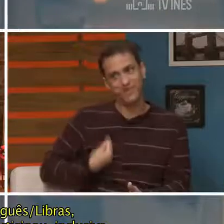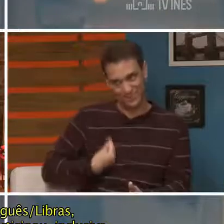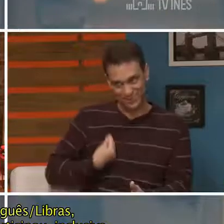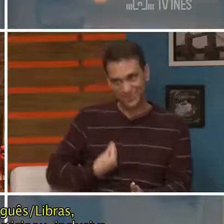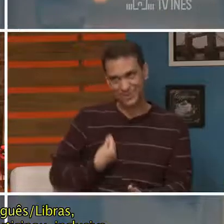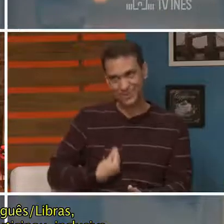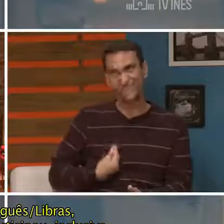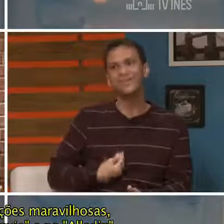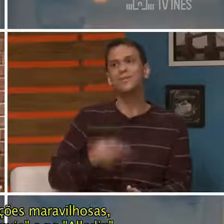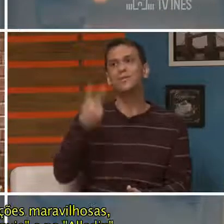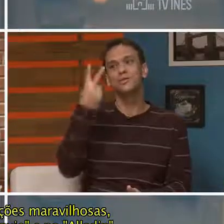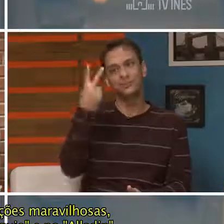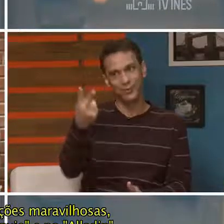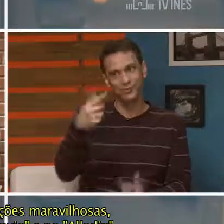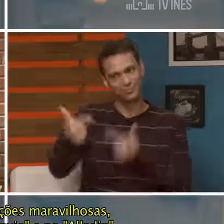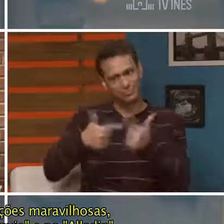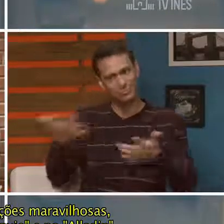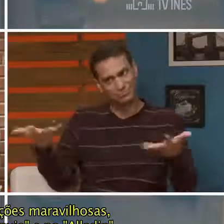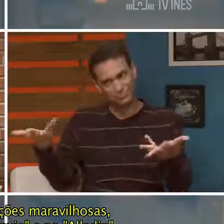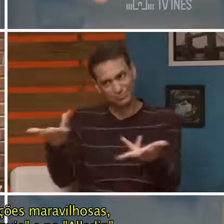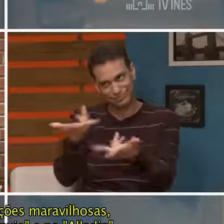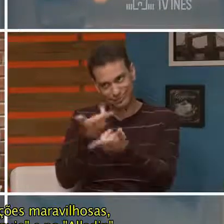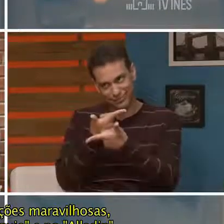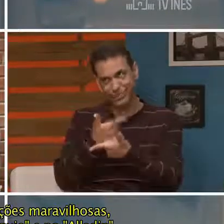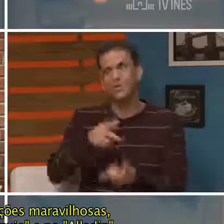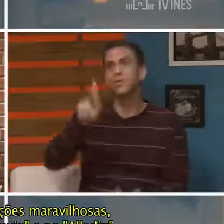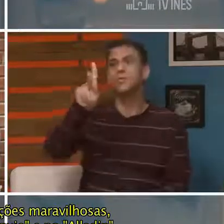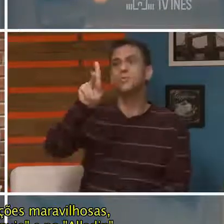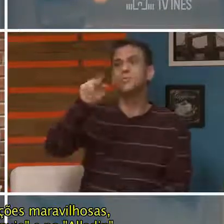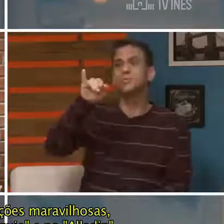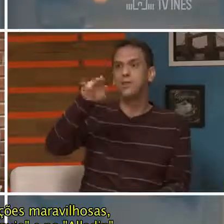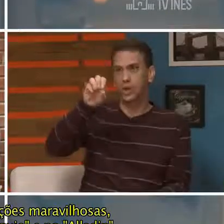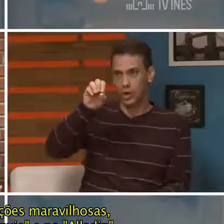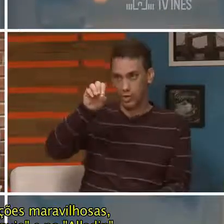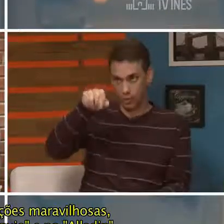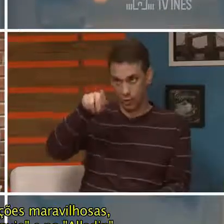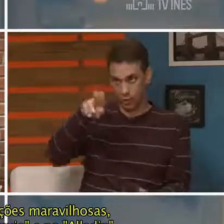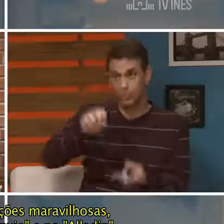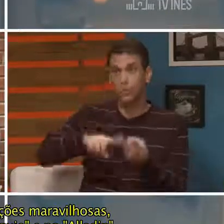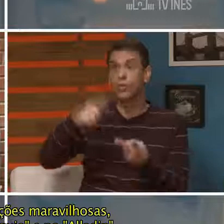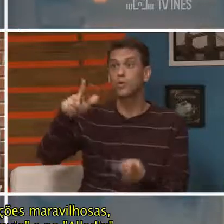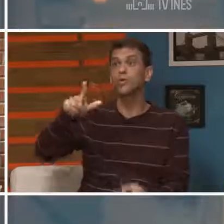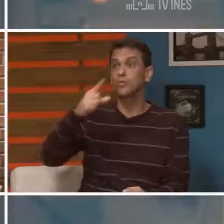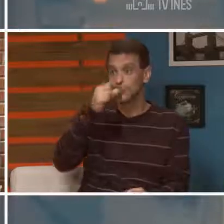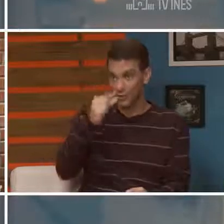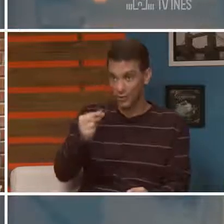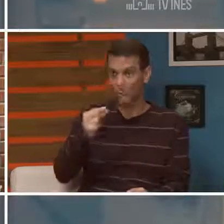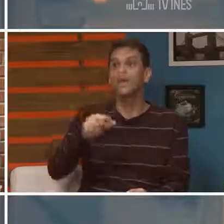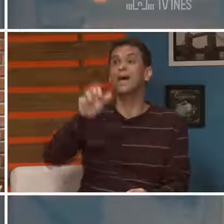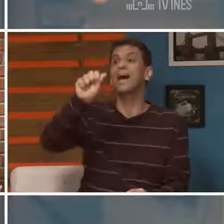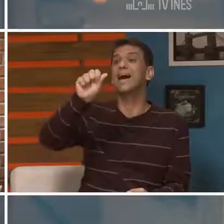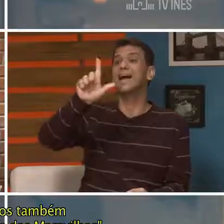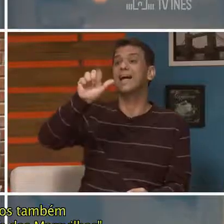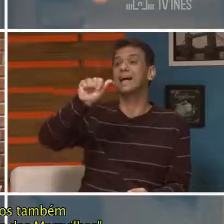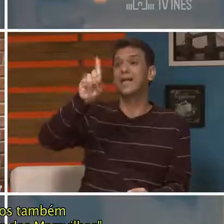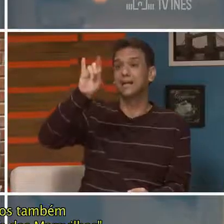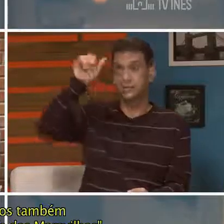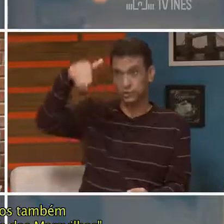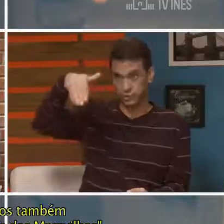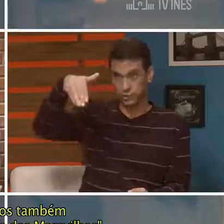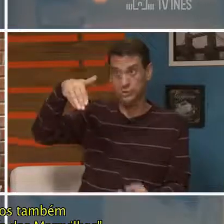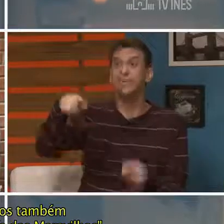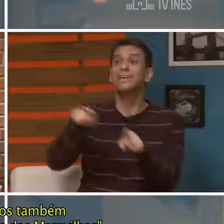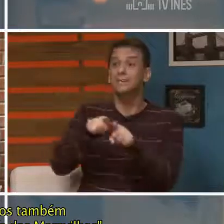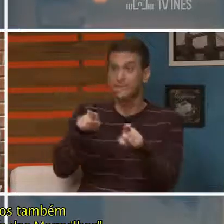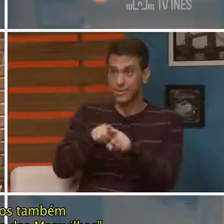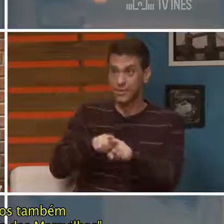você participou, inclusive, com 2 atuações maravilhosas, que foi no Pinóquio e no Aladim. E fizemos